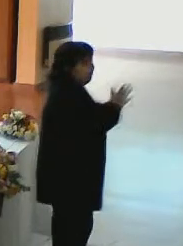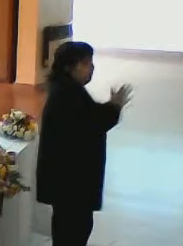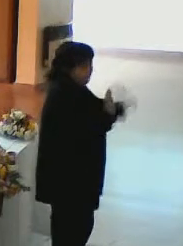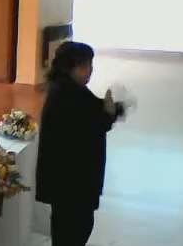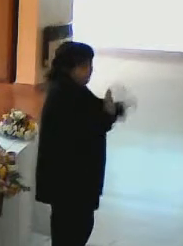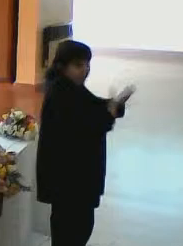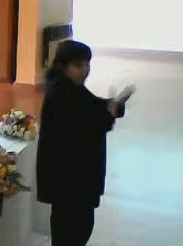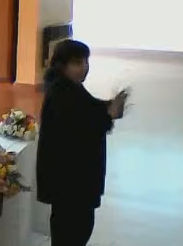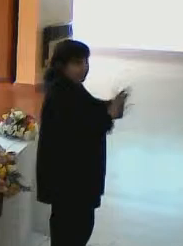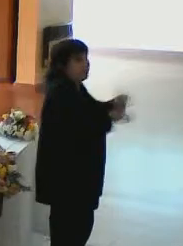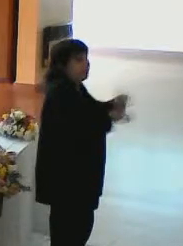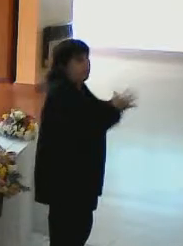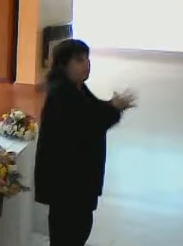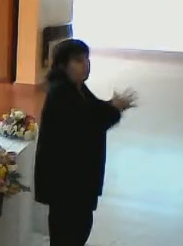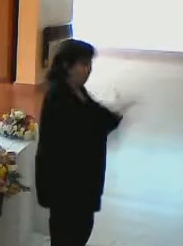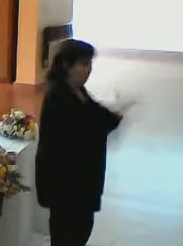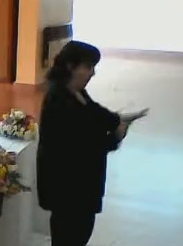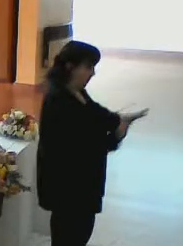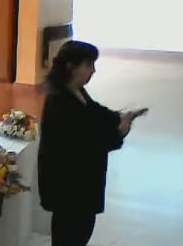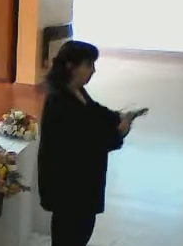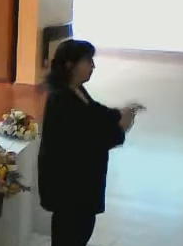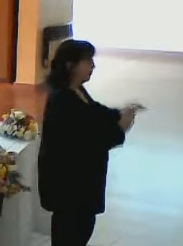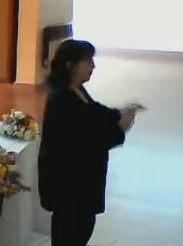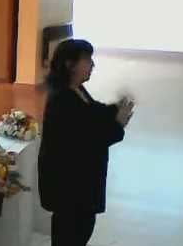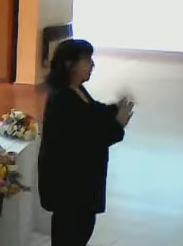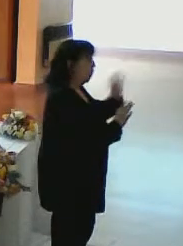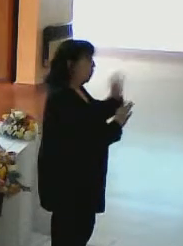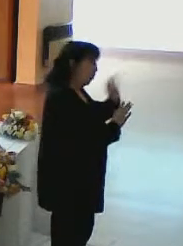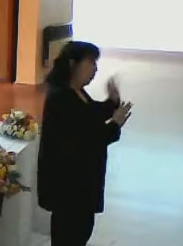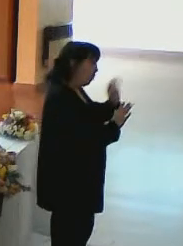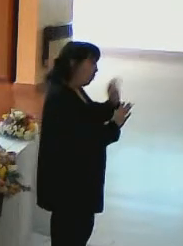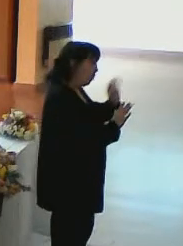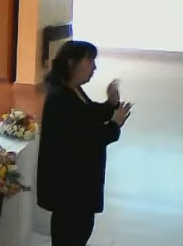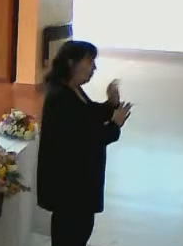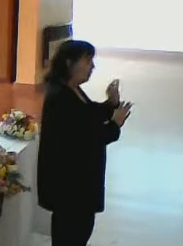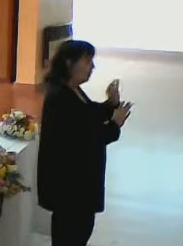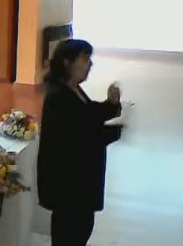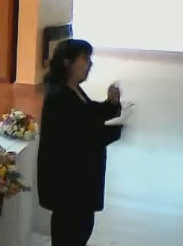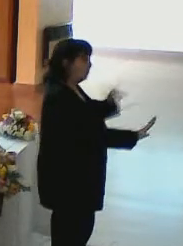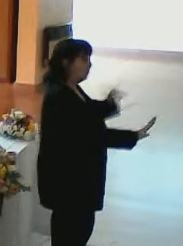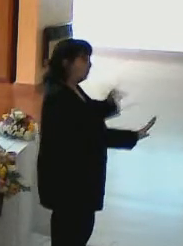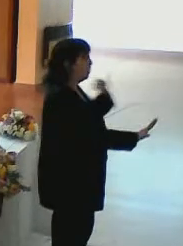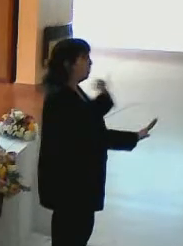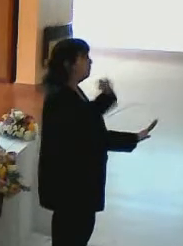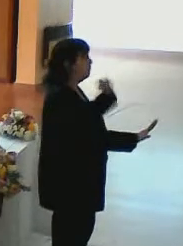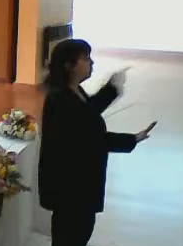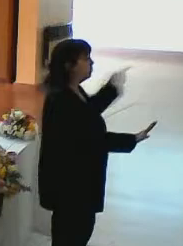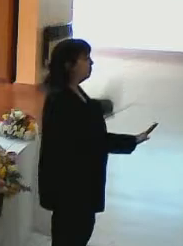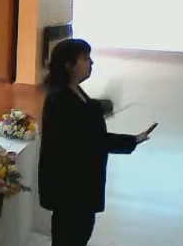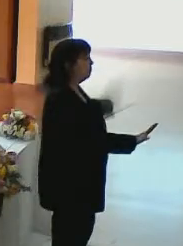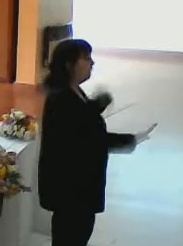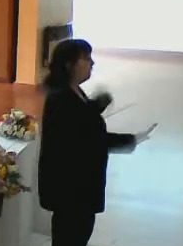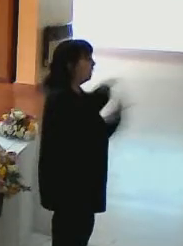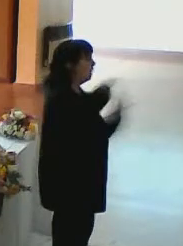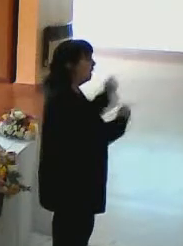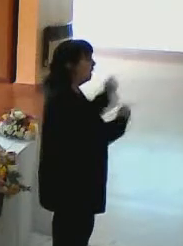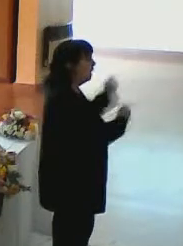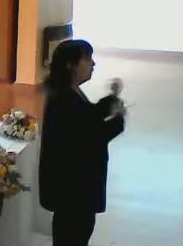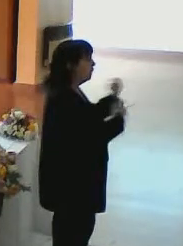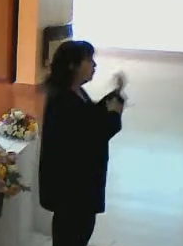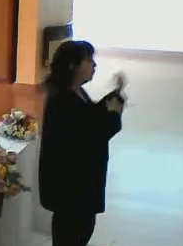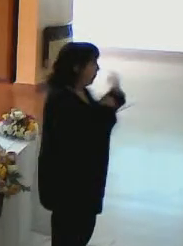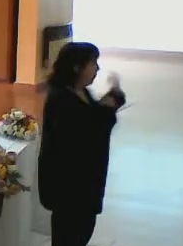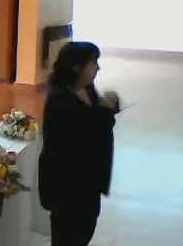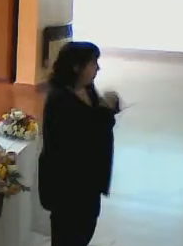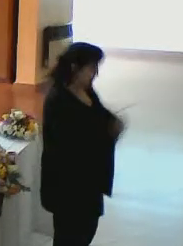tenga. Ayuda a identificar el posible componente hereditario del trastorno. Y fíjense que esto es muy importante